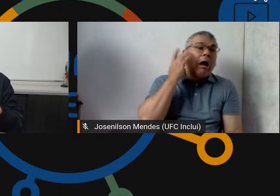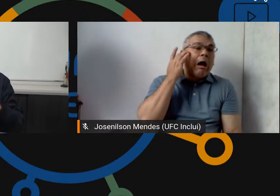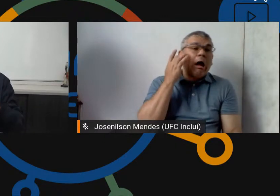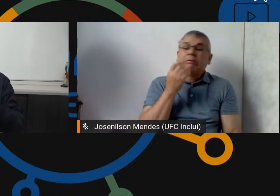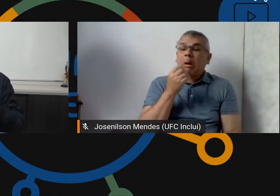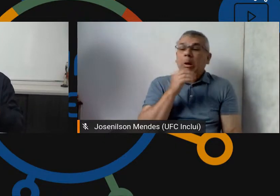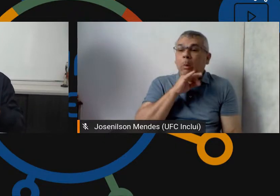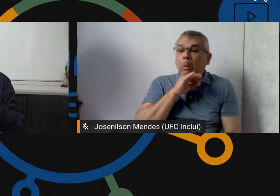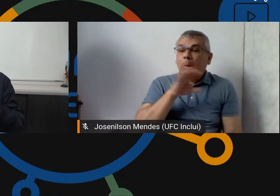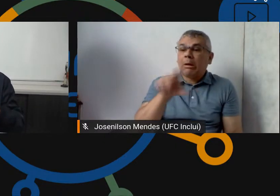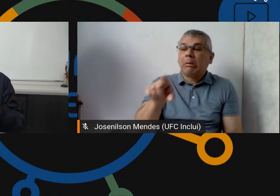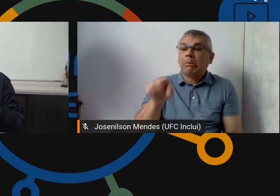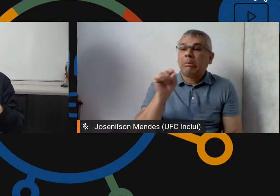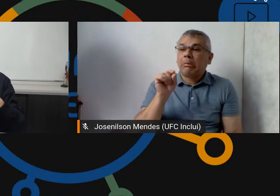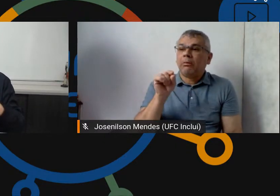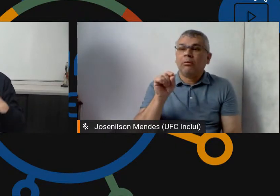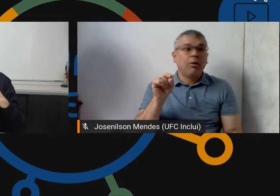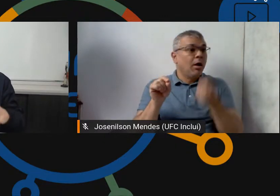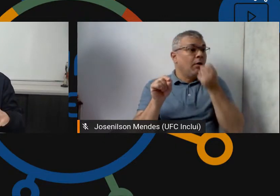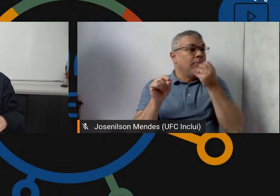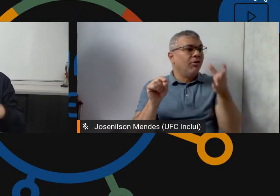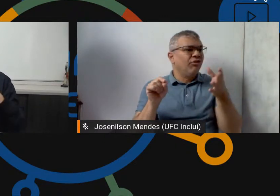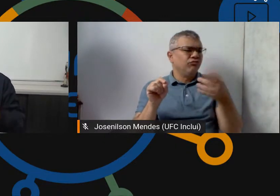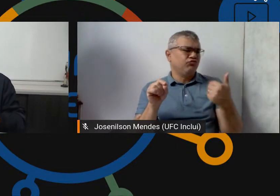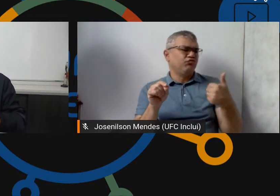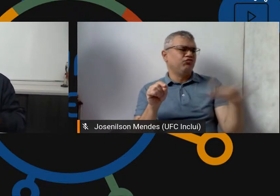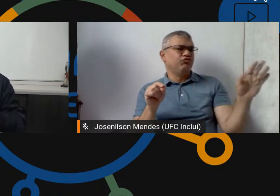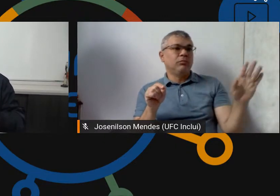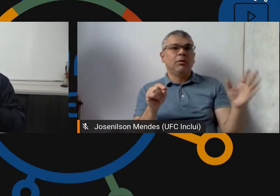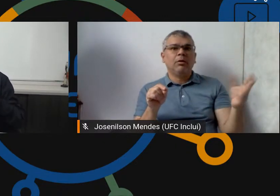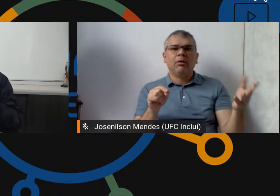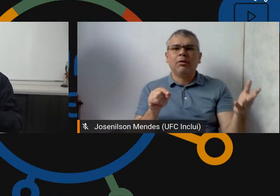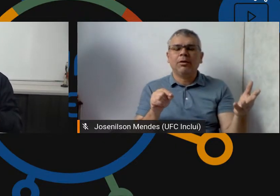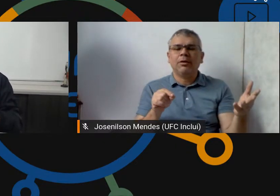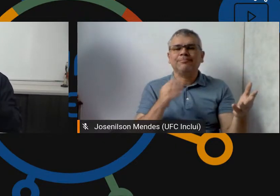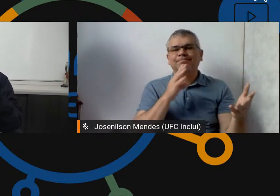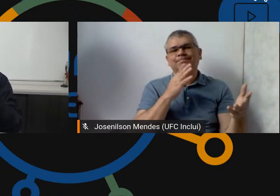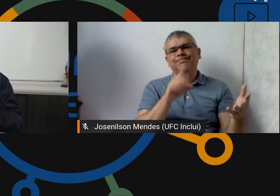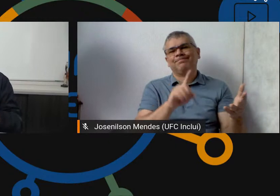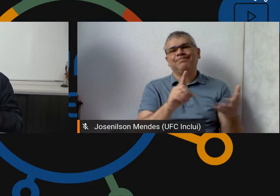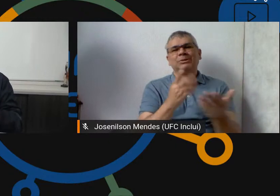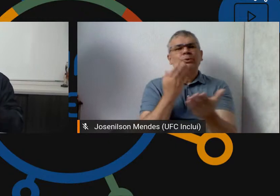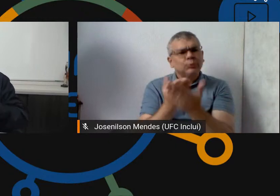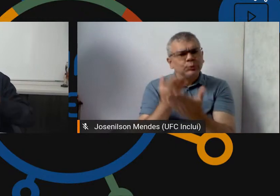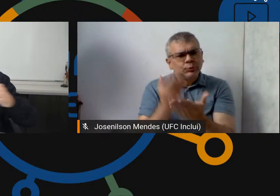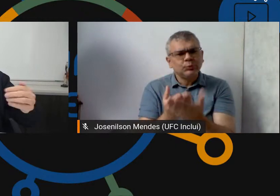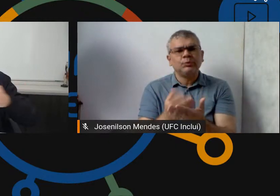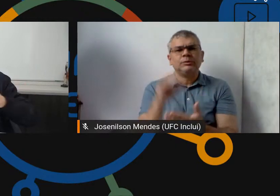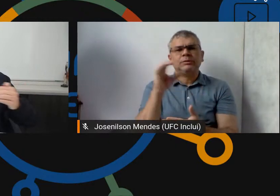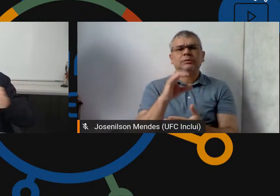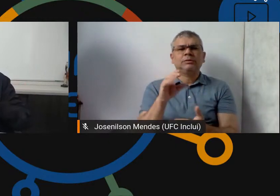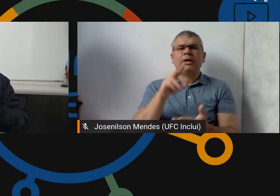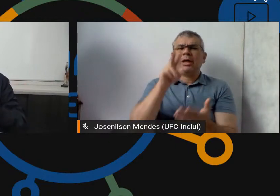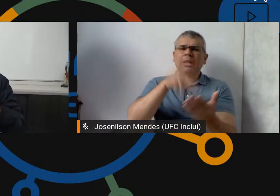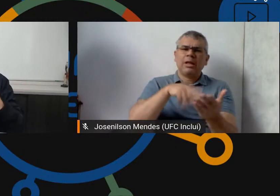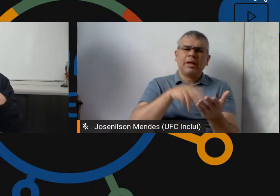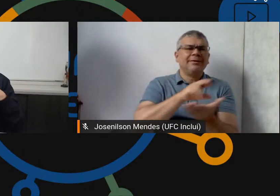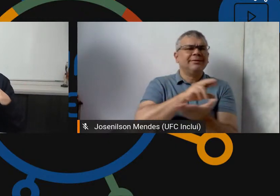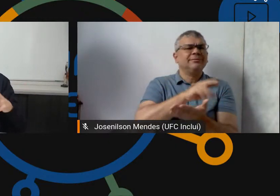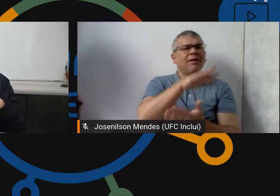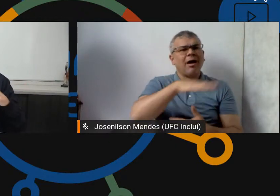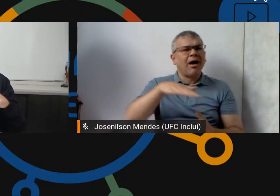coisa boa achando que é ruim. Então, o processo é estude ciência, estude e leia artigos de várias